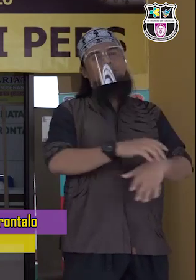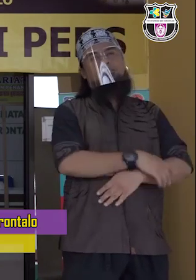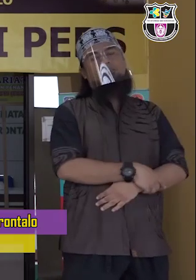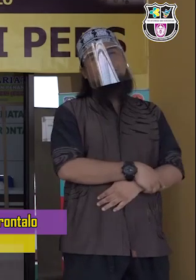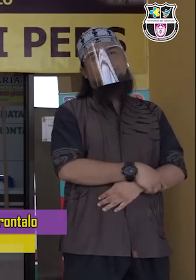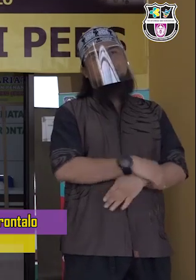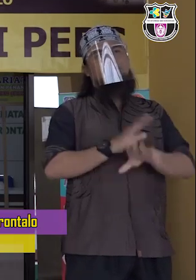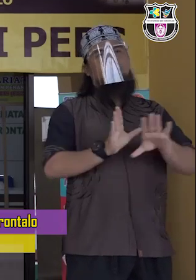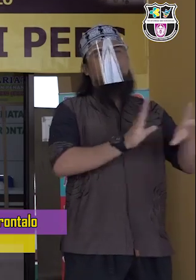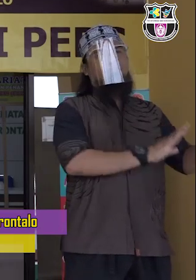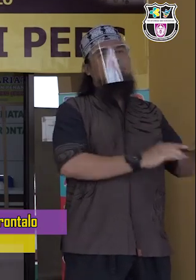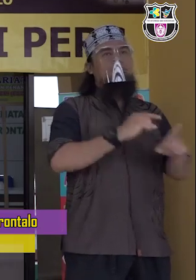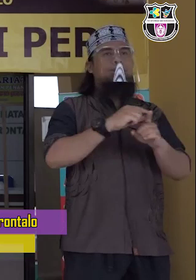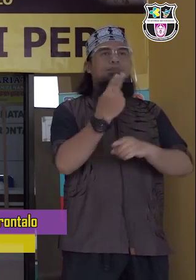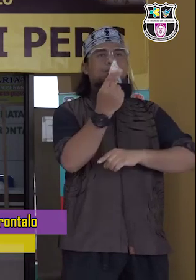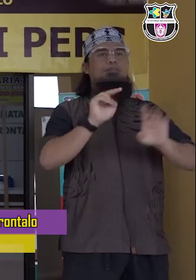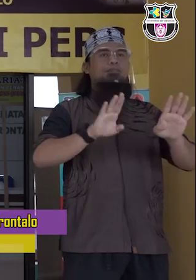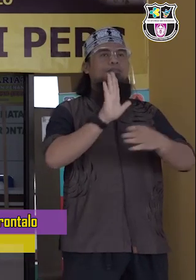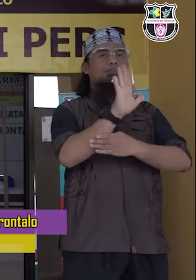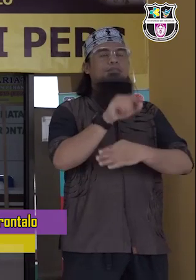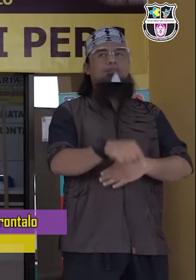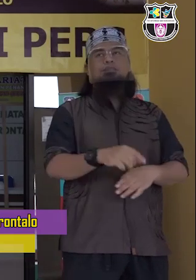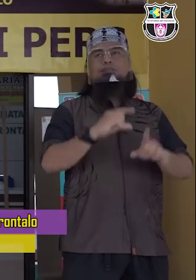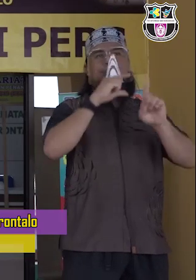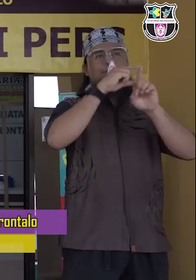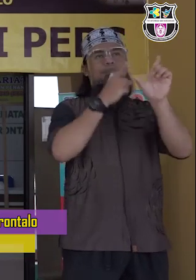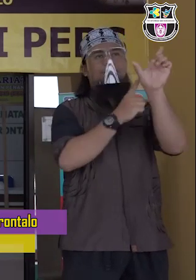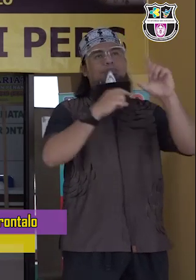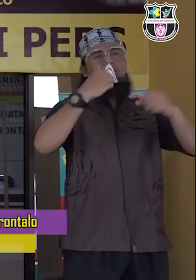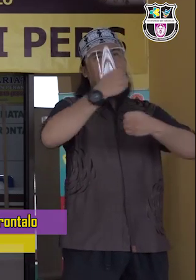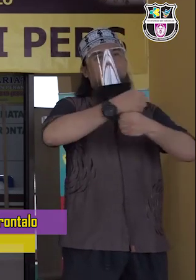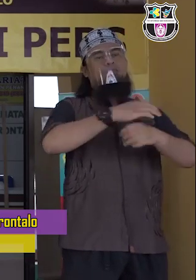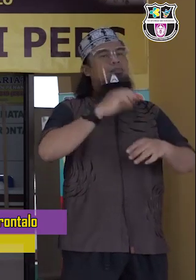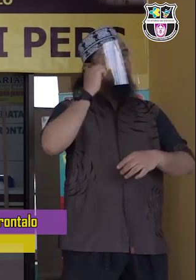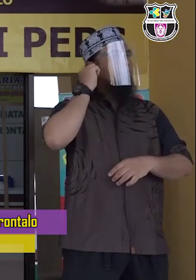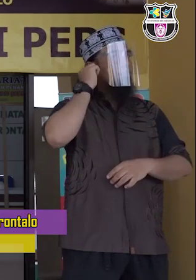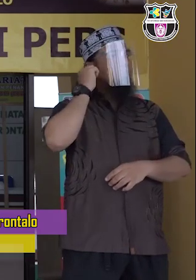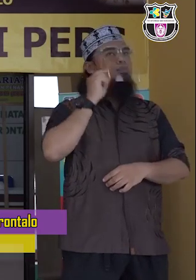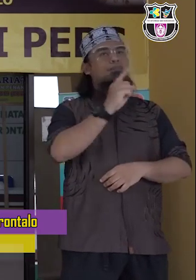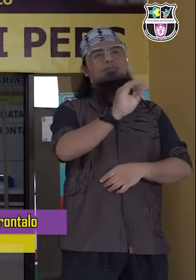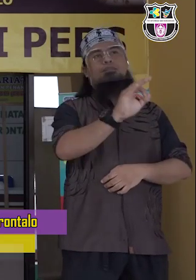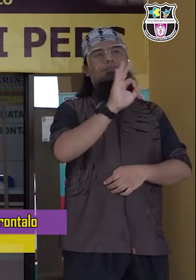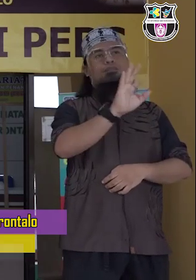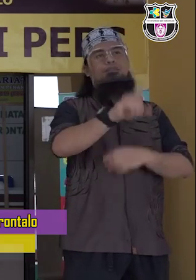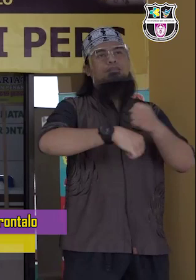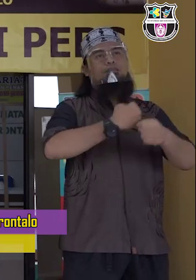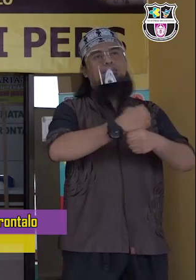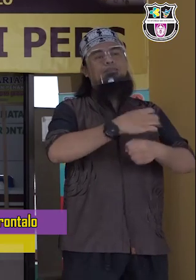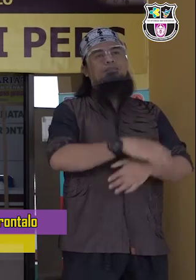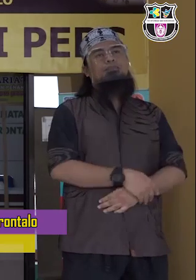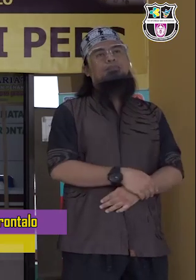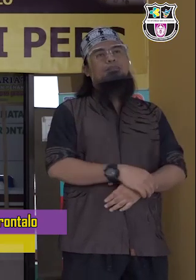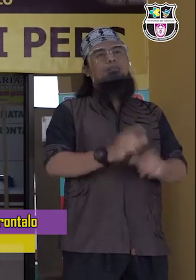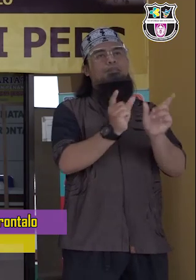Pasien yang berikutnya adalah pasien 285 atau DYG, perempuan 33 tahun,